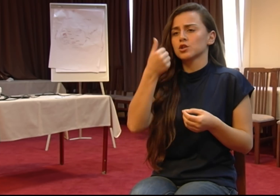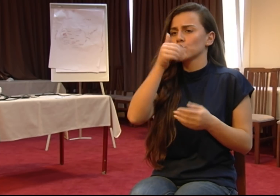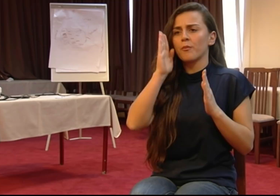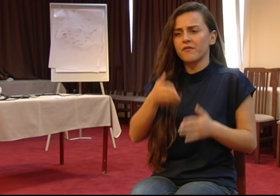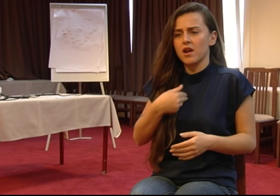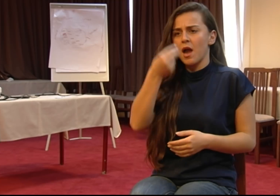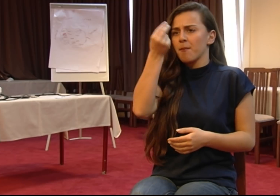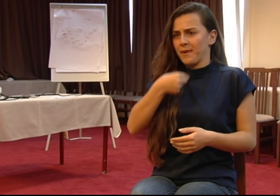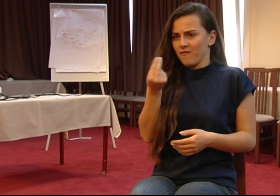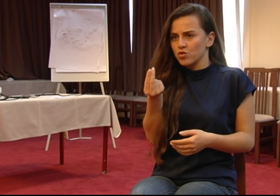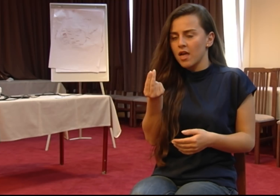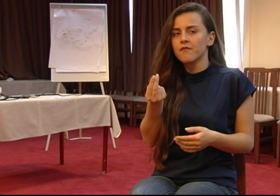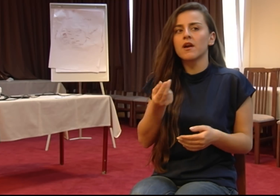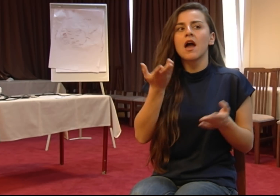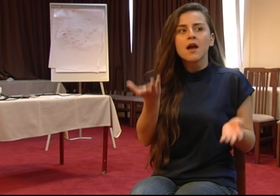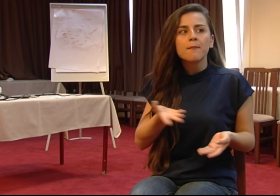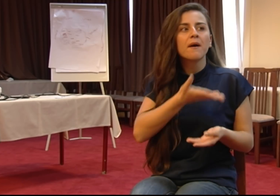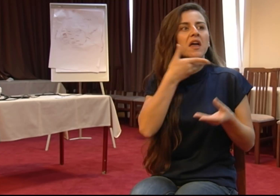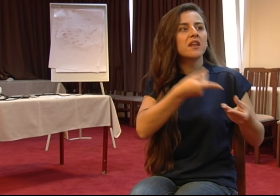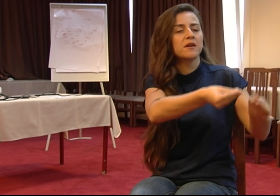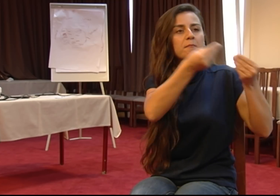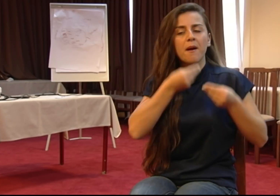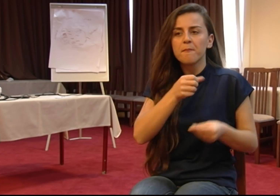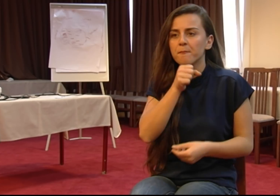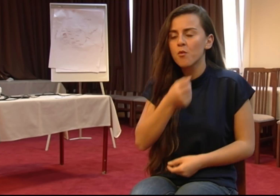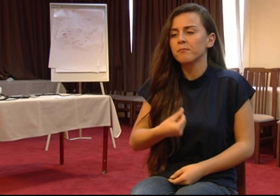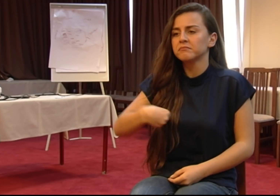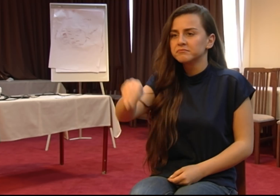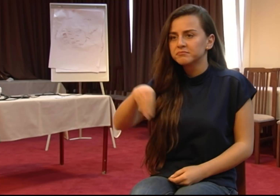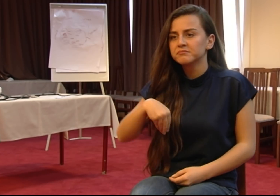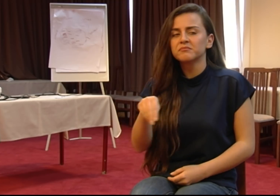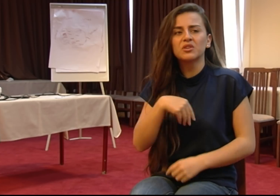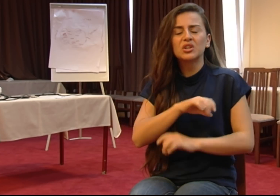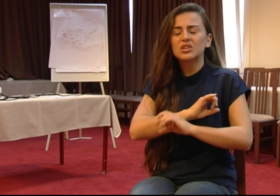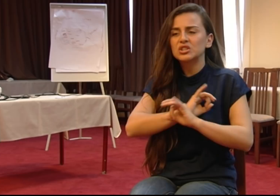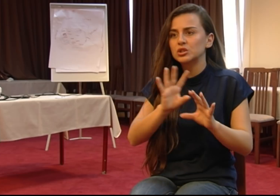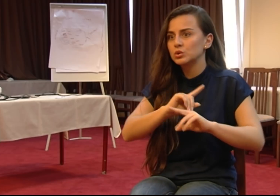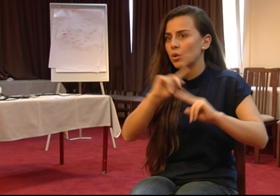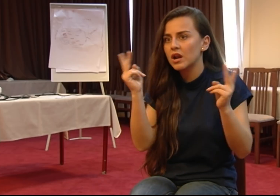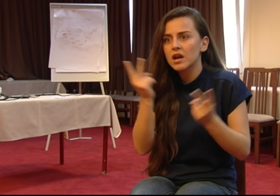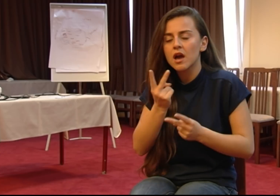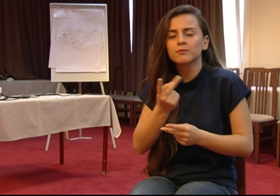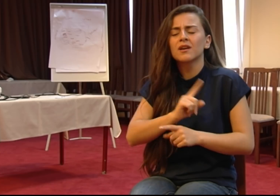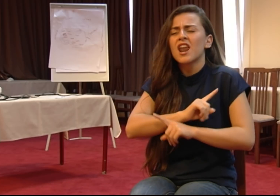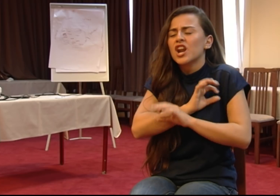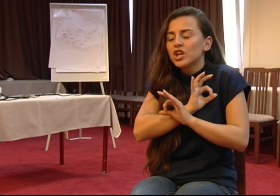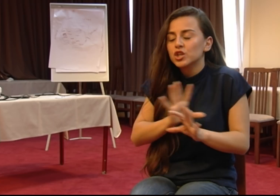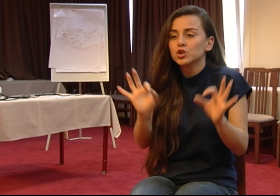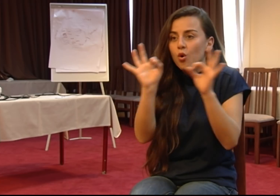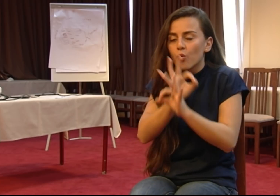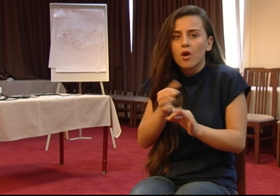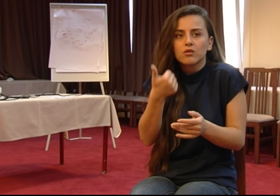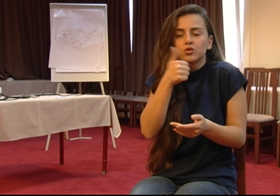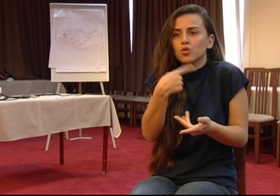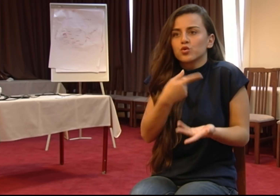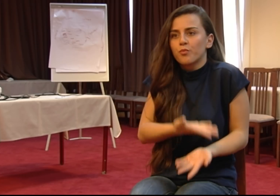разбирав што прават и што проповедаат. Се чувствував мртво и празно. Се молев на Бога за